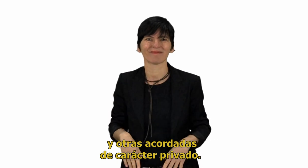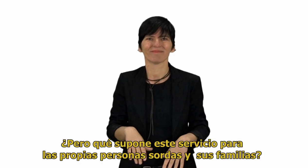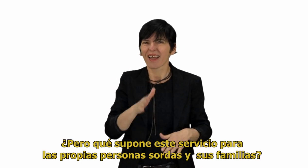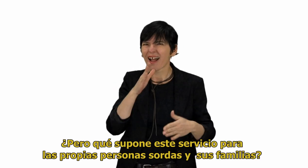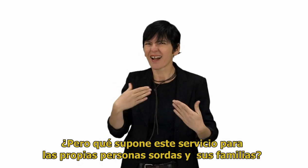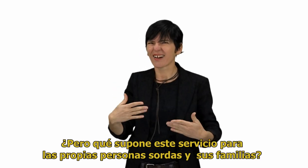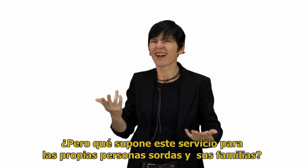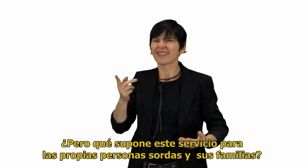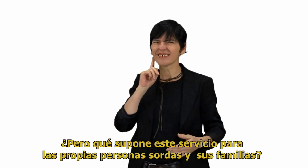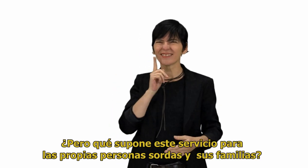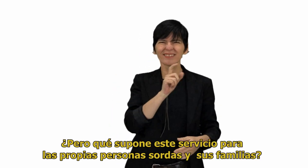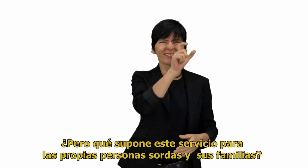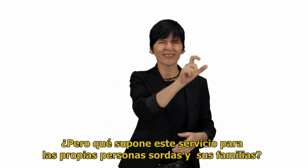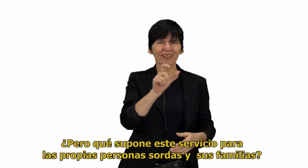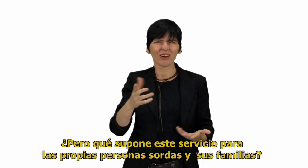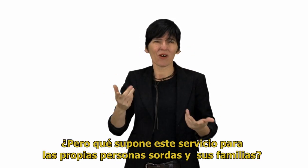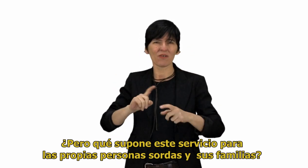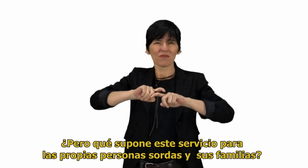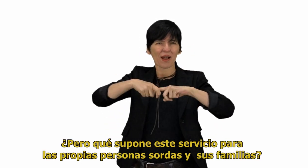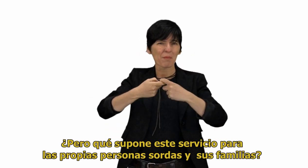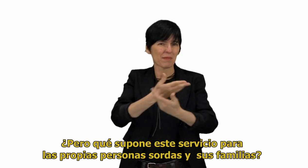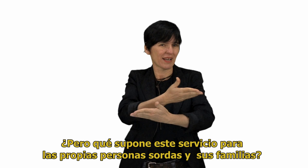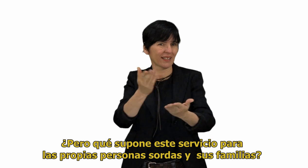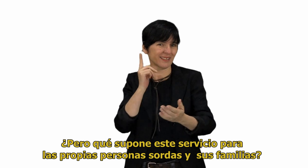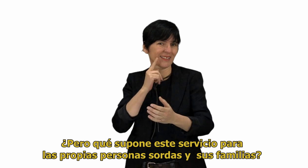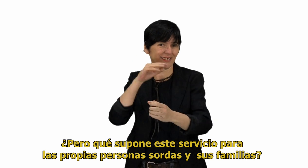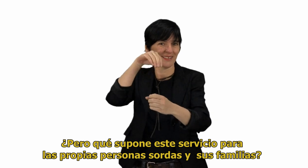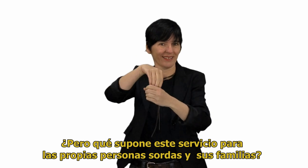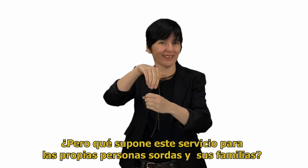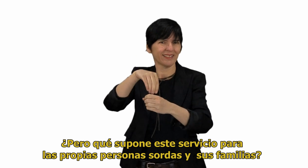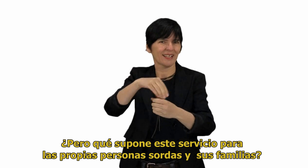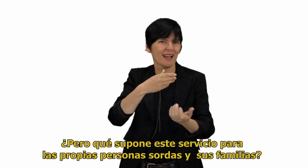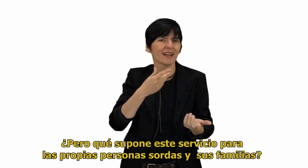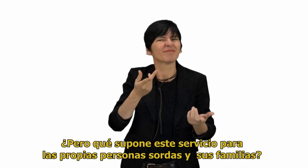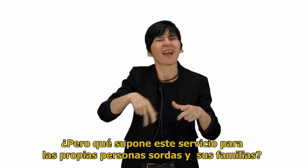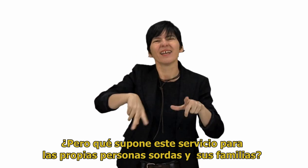Pero, ¿qué supone este servicio para las propias personas sordas y sus familias?